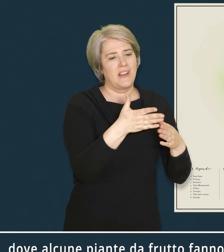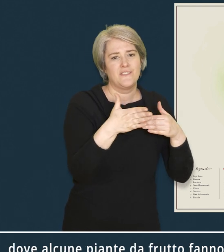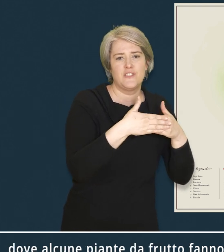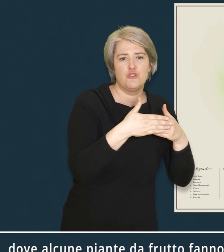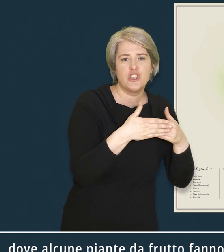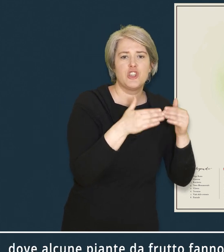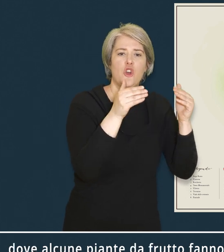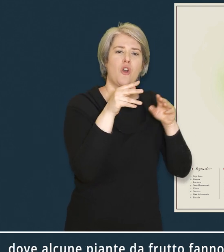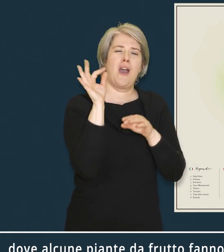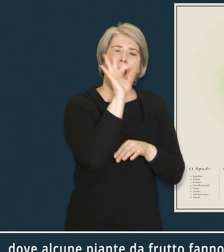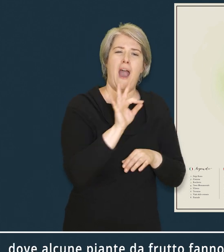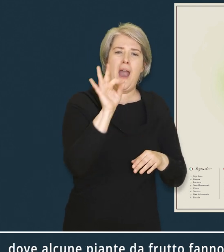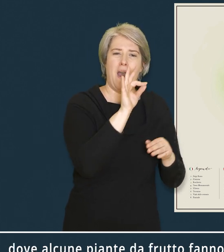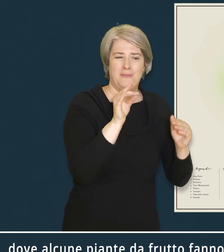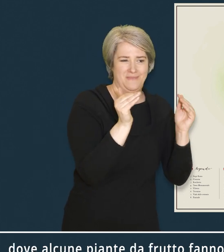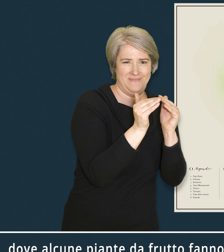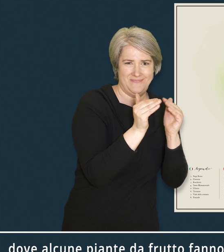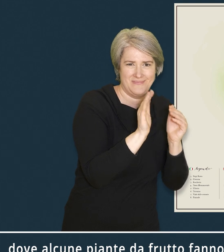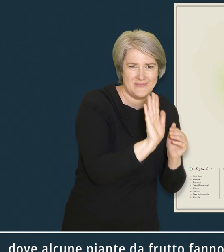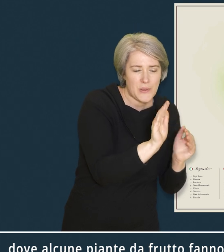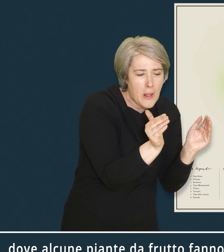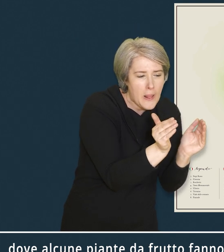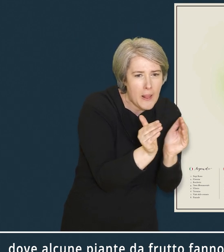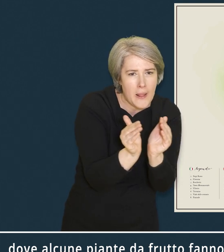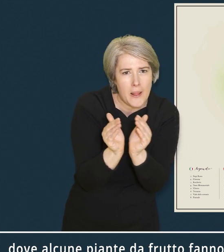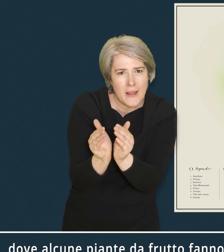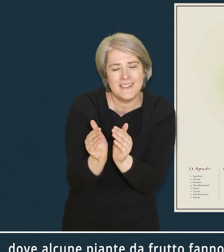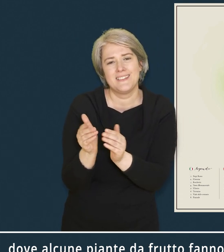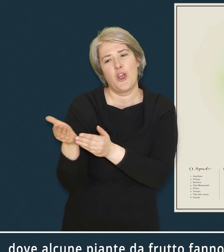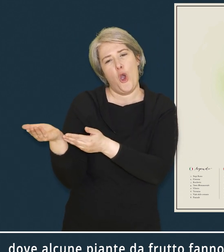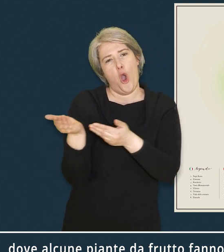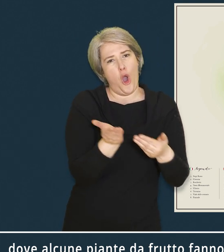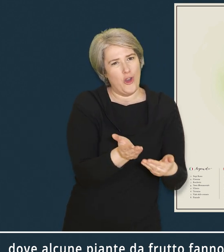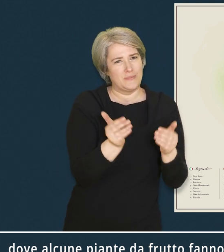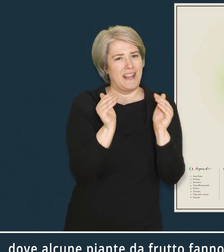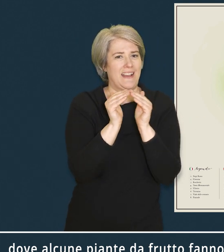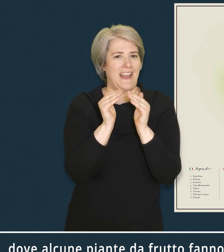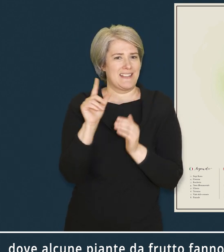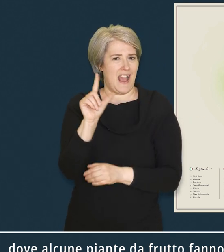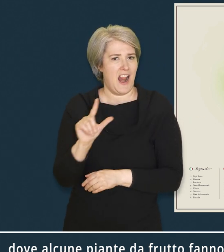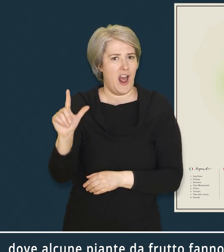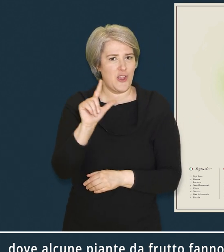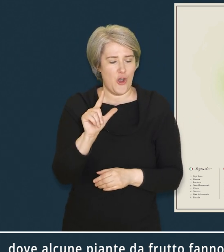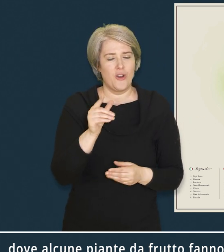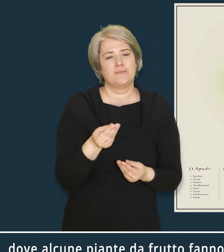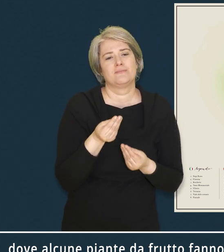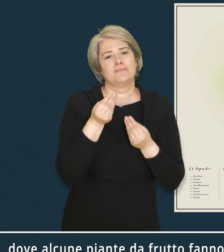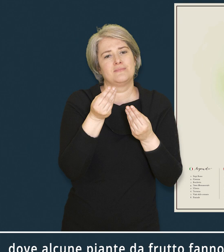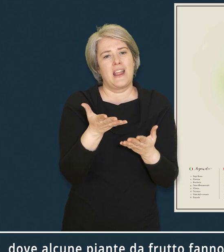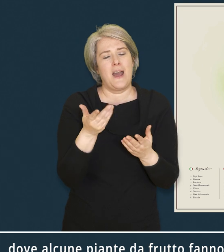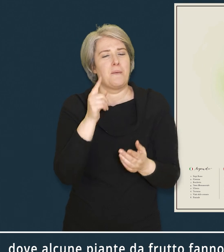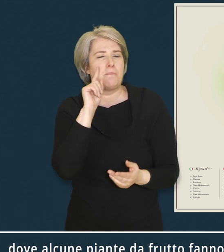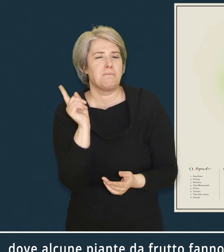dove alcune piante da frutto fanno da cornice alle arnie, a cui casa Laiolo dà ospitalità